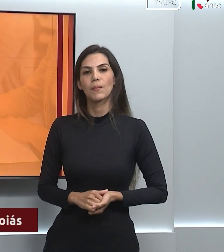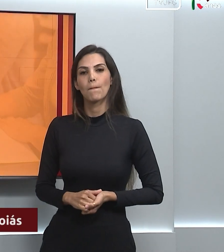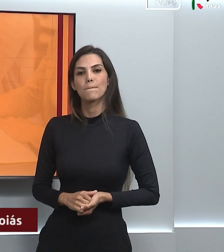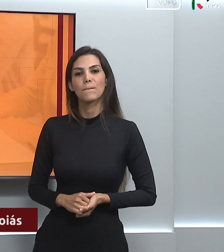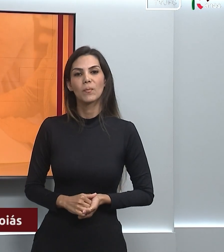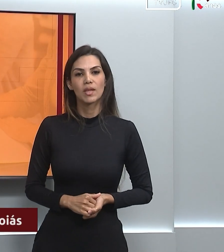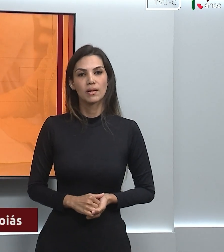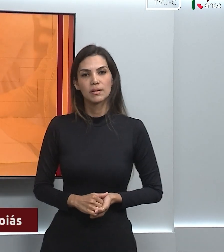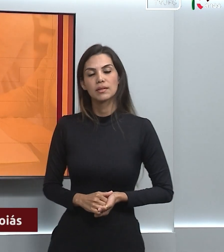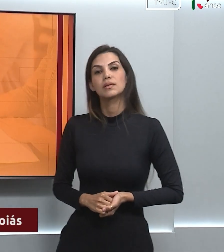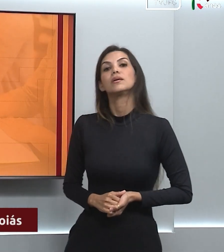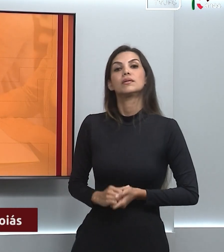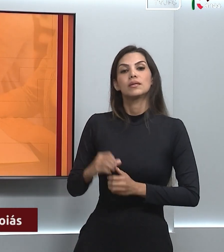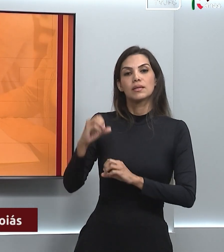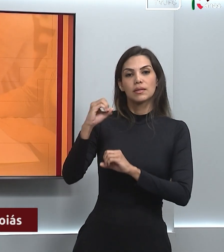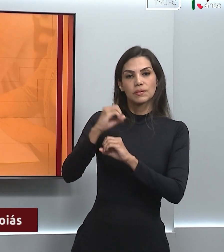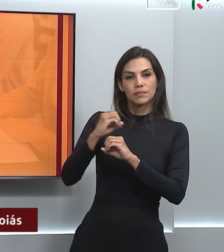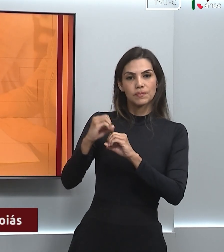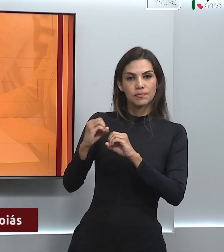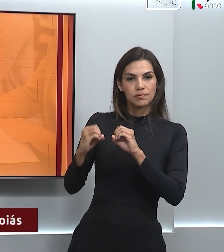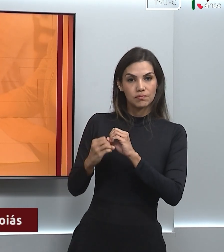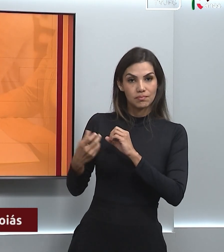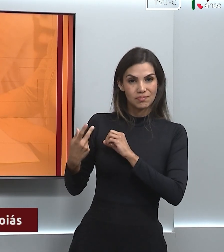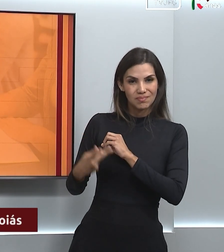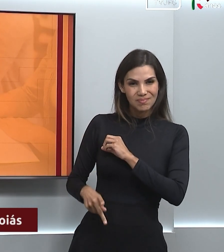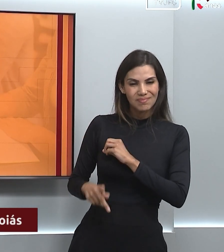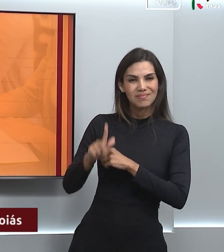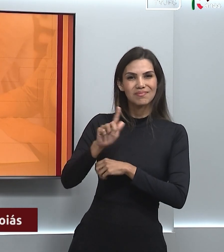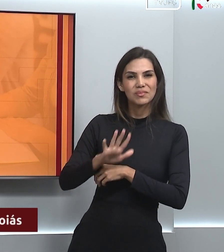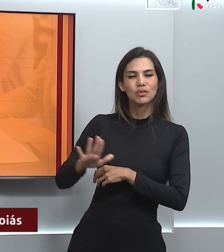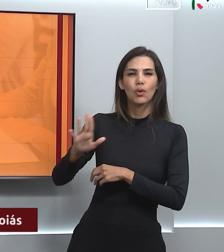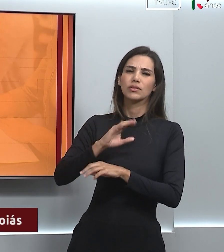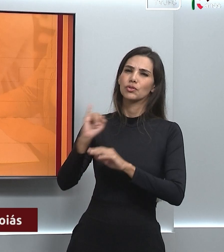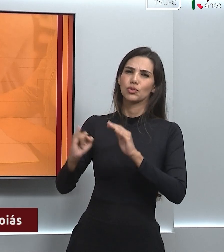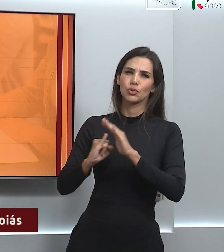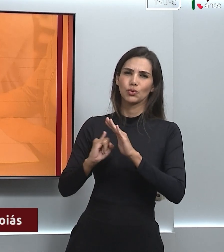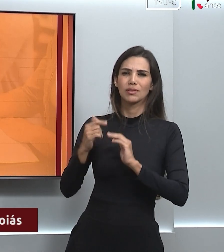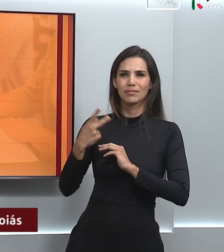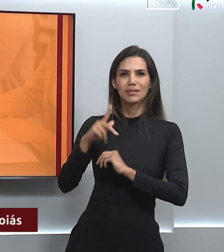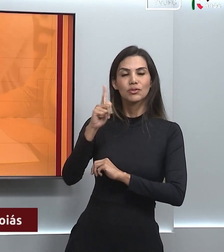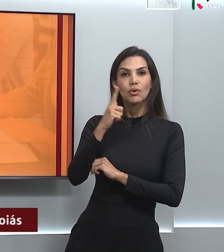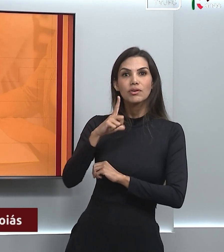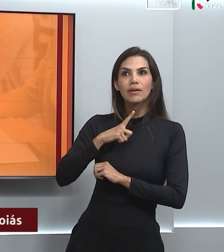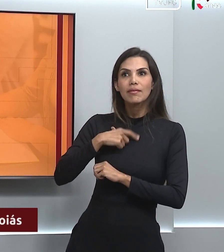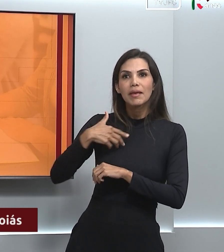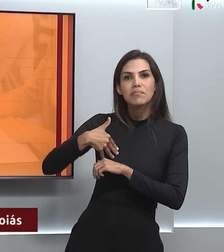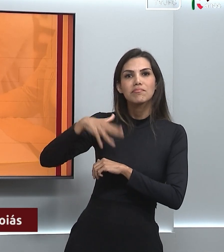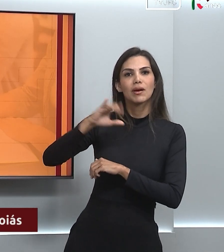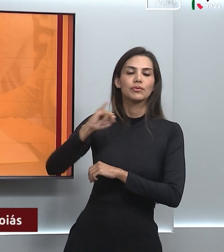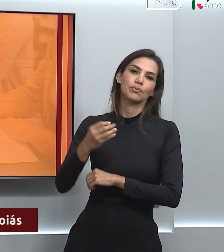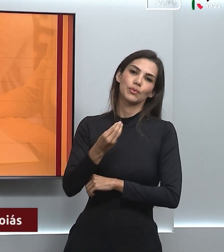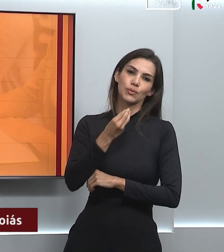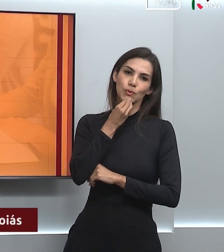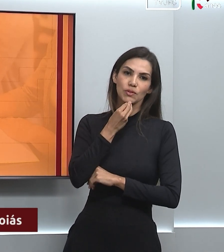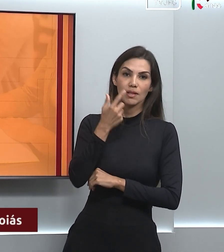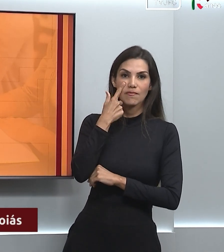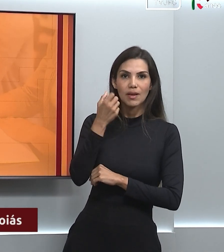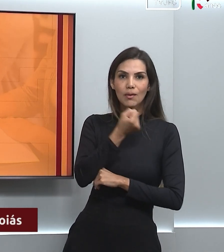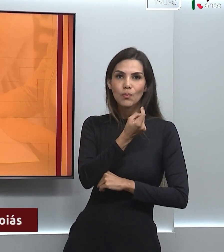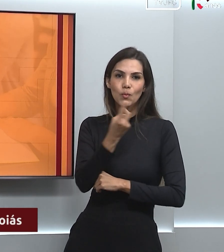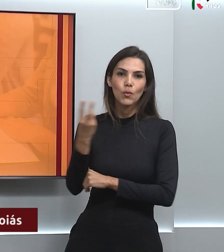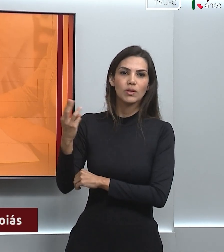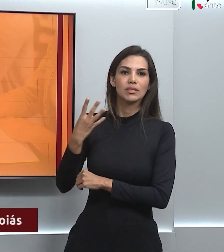A Universidade Federal de Goiás é a instituição goiana com a maior quantidade de oportunidades. São mais